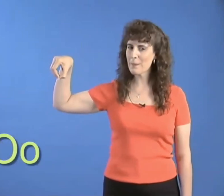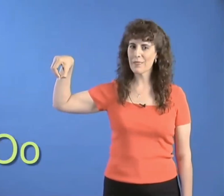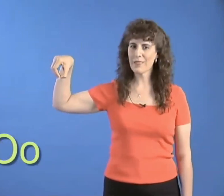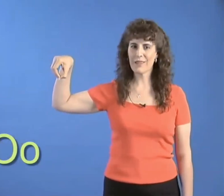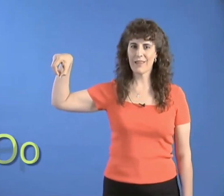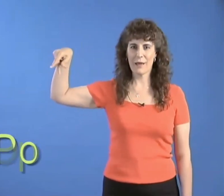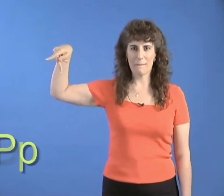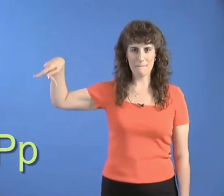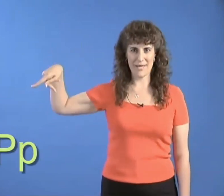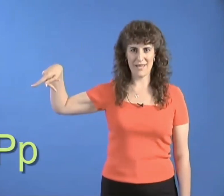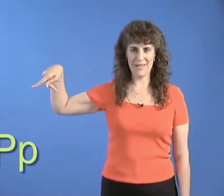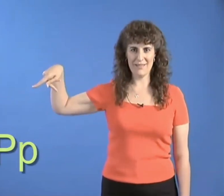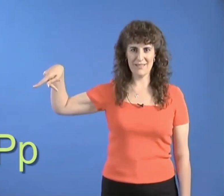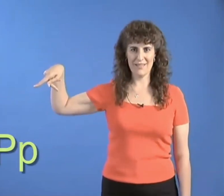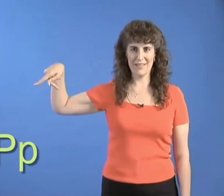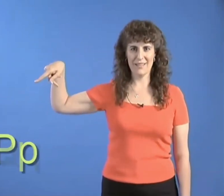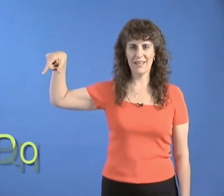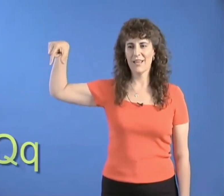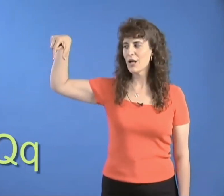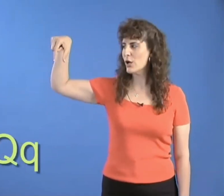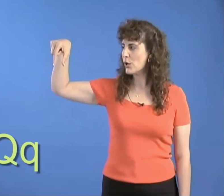O, P,